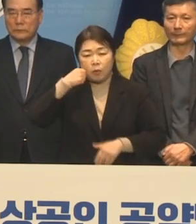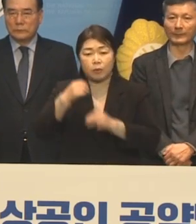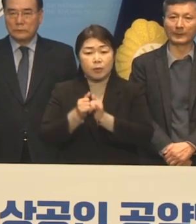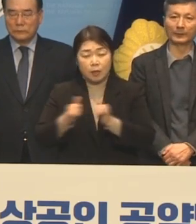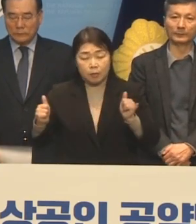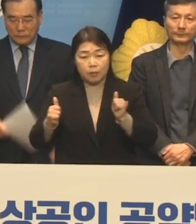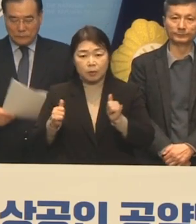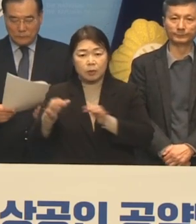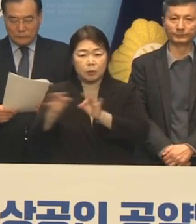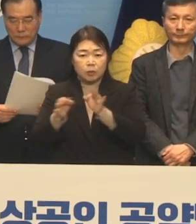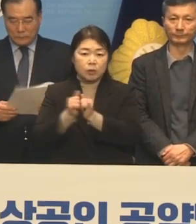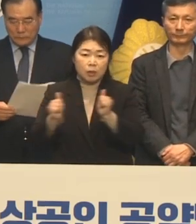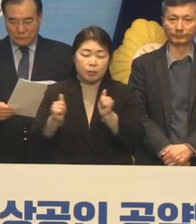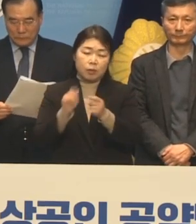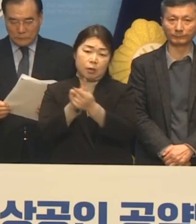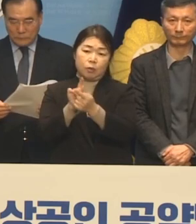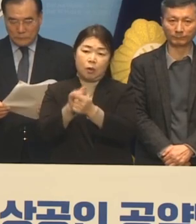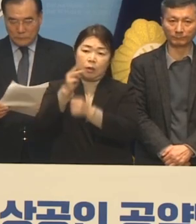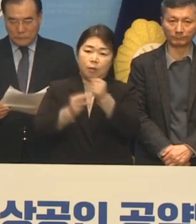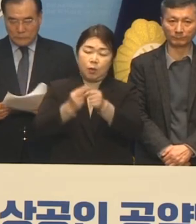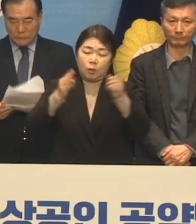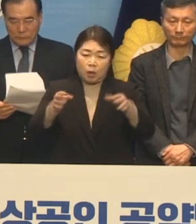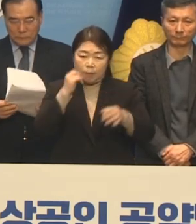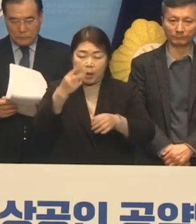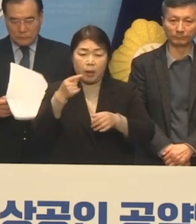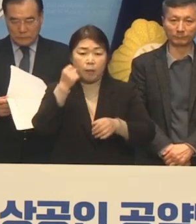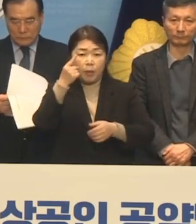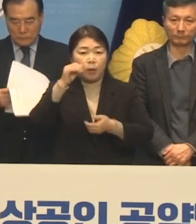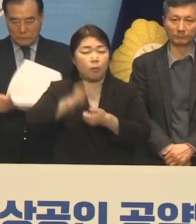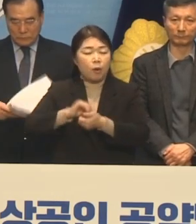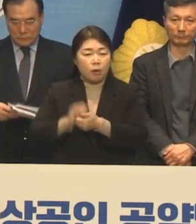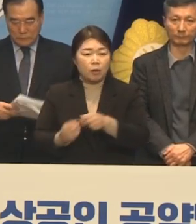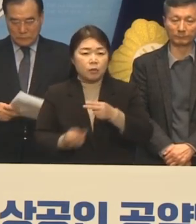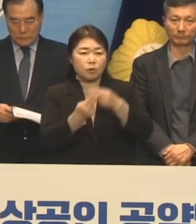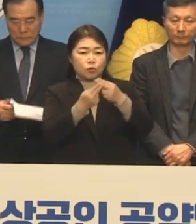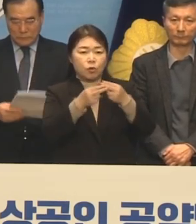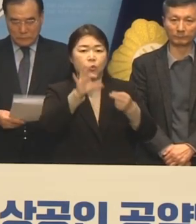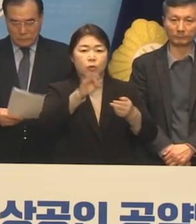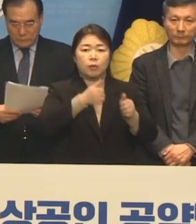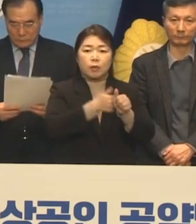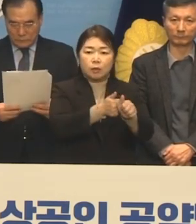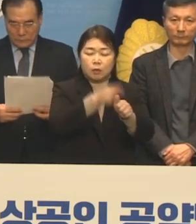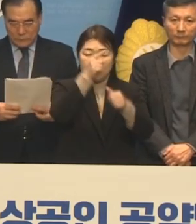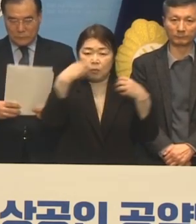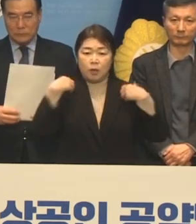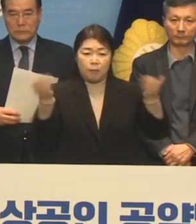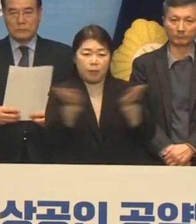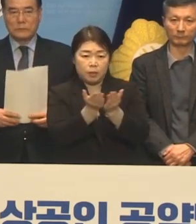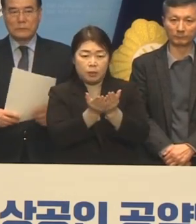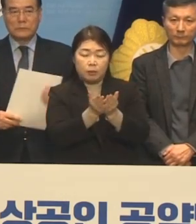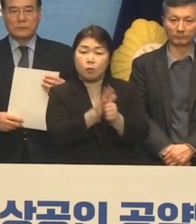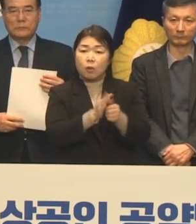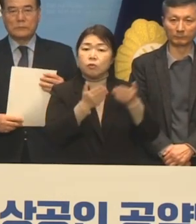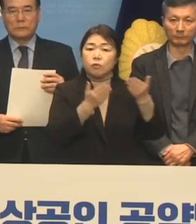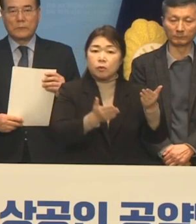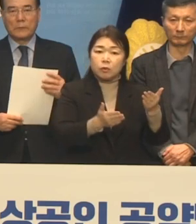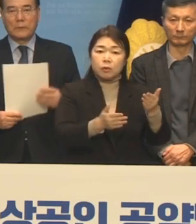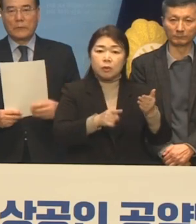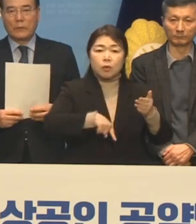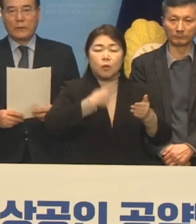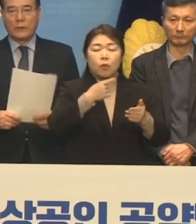대상으로 3년 동안 매월 저축하는 일정 금액만큼 정부가 매칭 지원하는